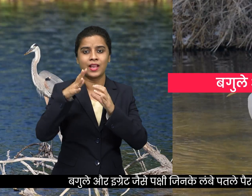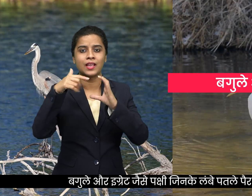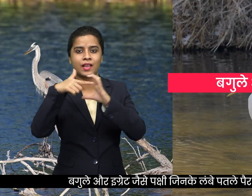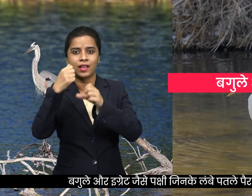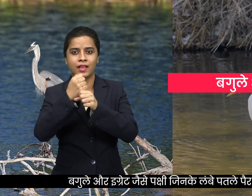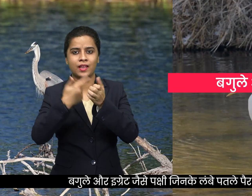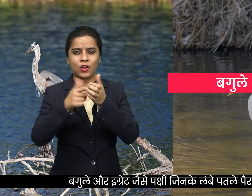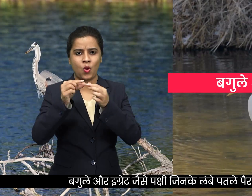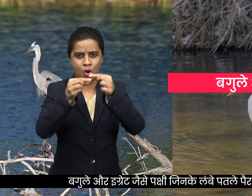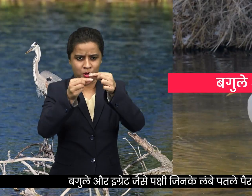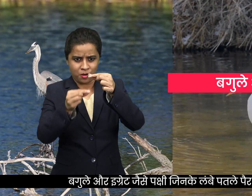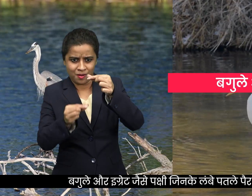हैं,